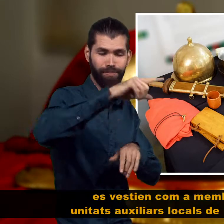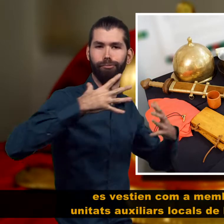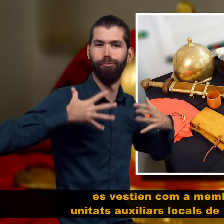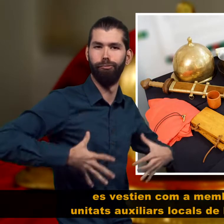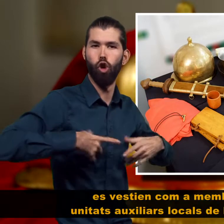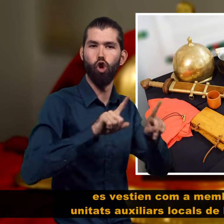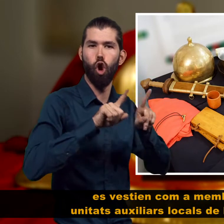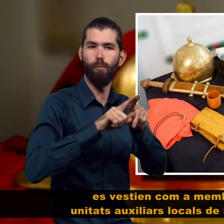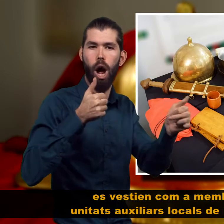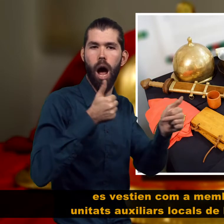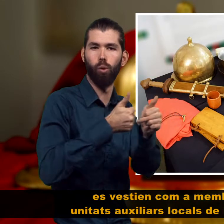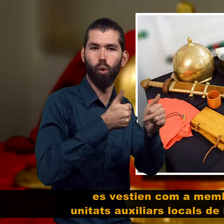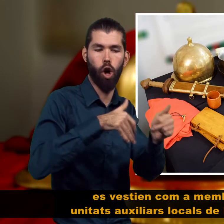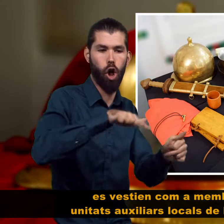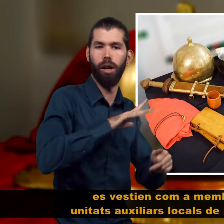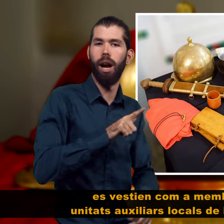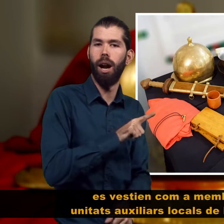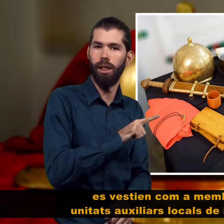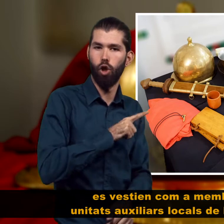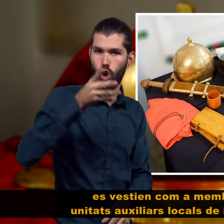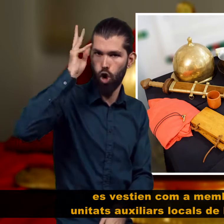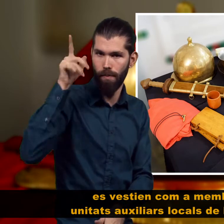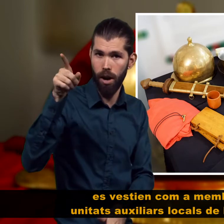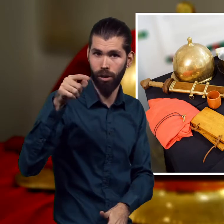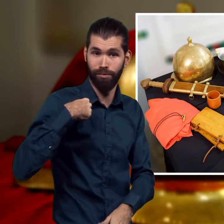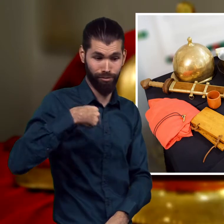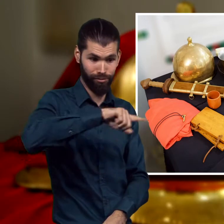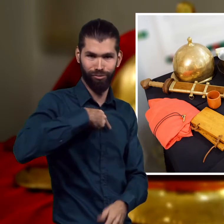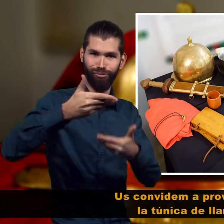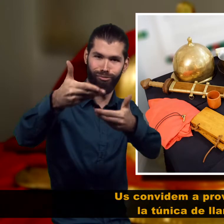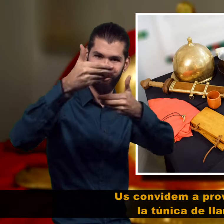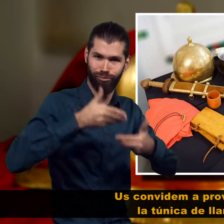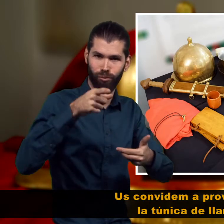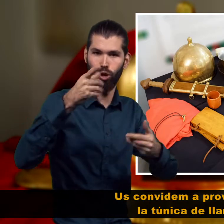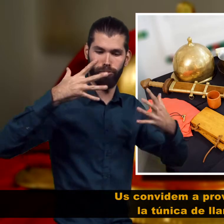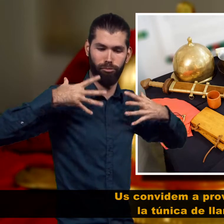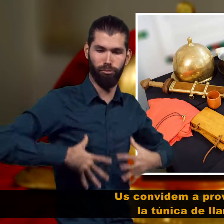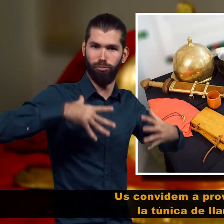a membres de les unitats auxiliars locals de l'exèrcit romà.